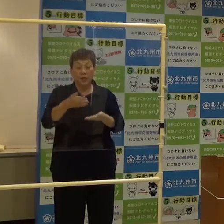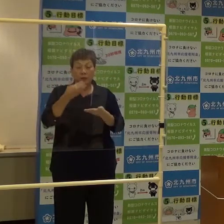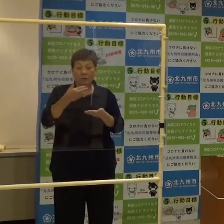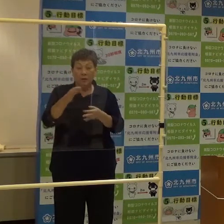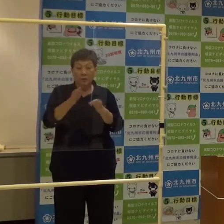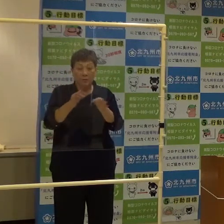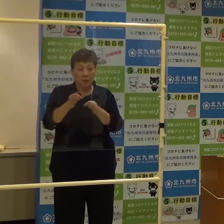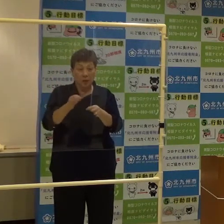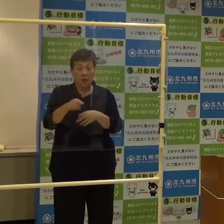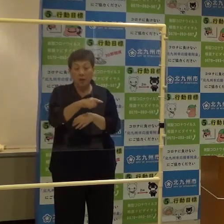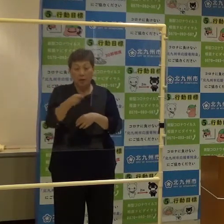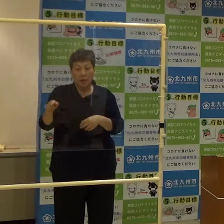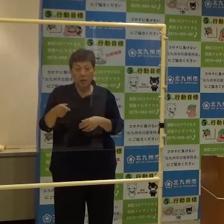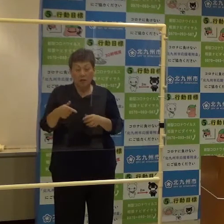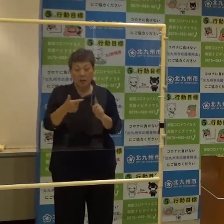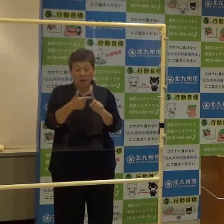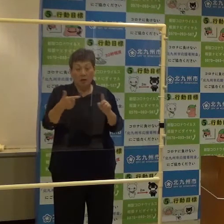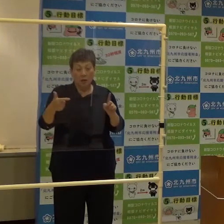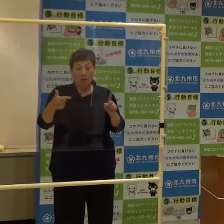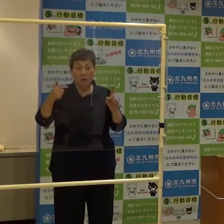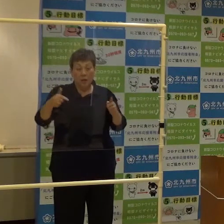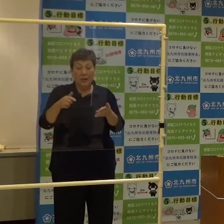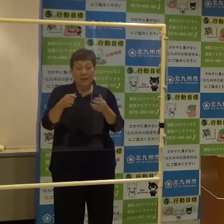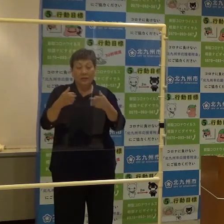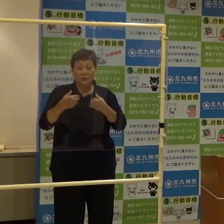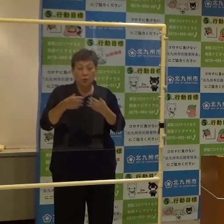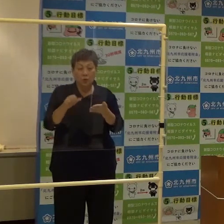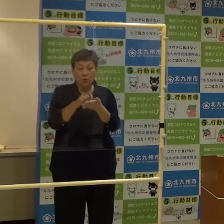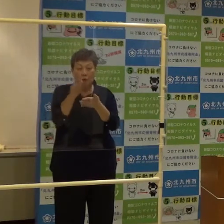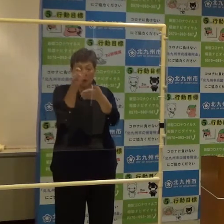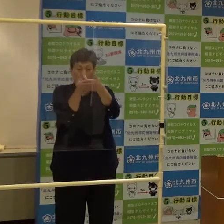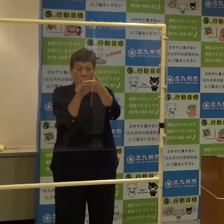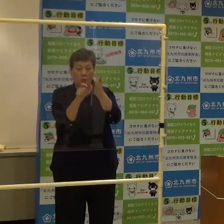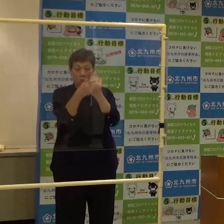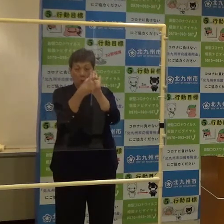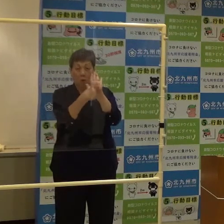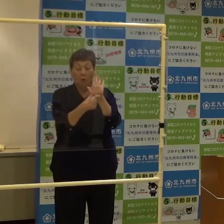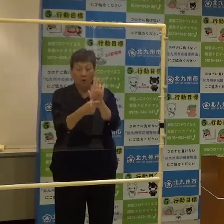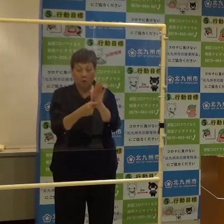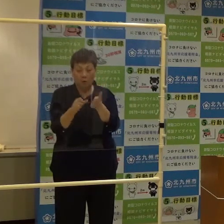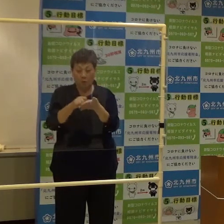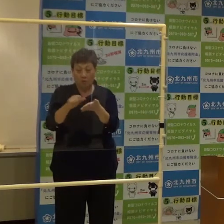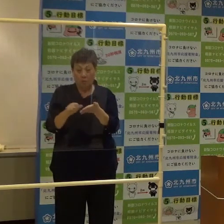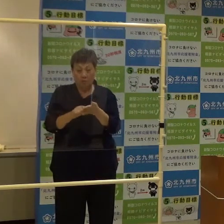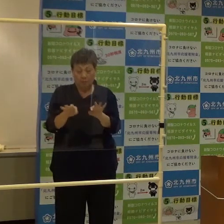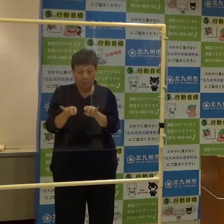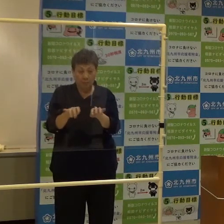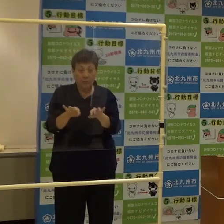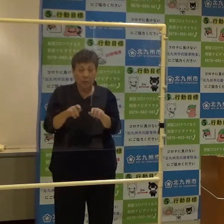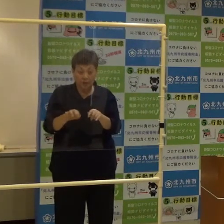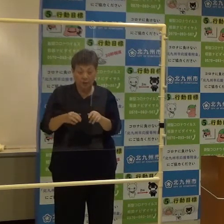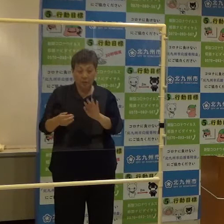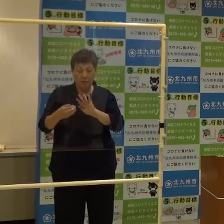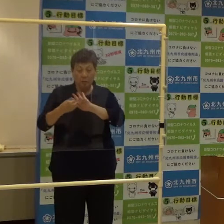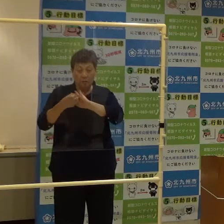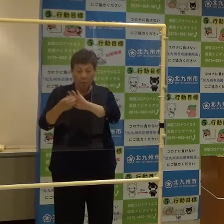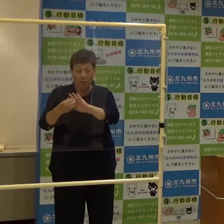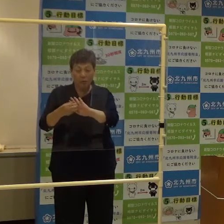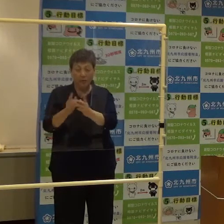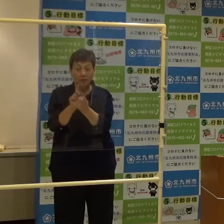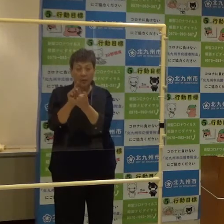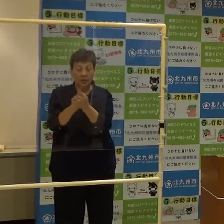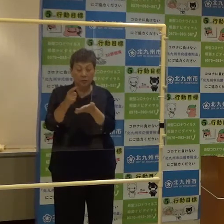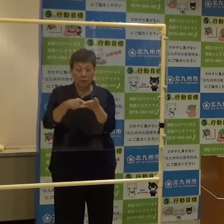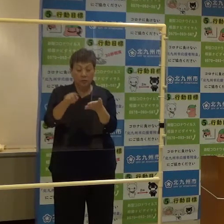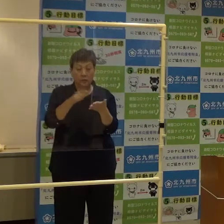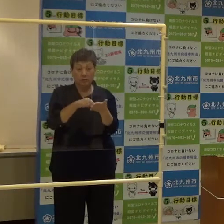皆様がサイト内で必要項目を入力をしていただきまして、感染防止対策の項目にチ